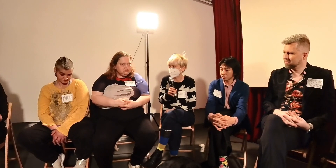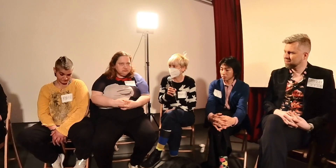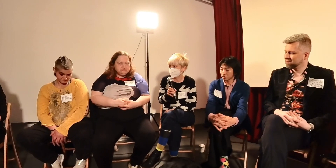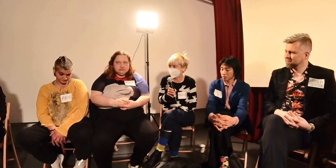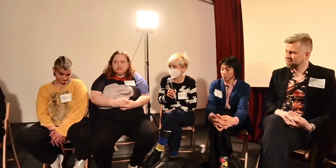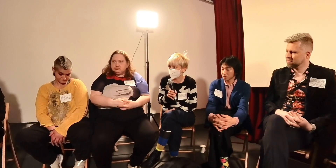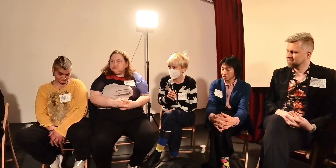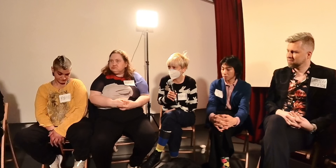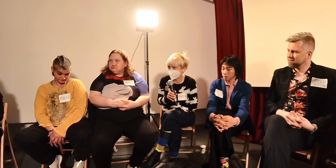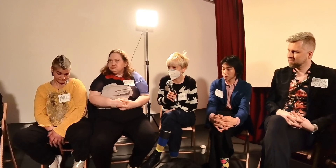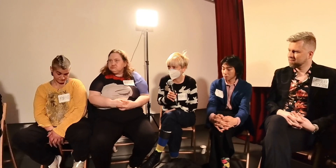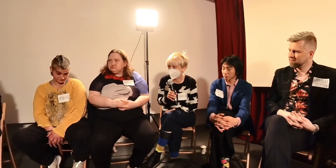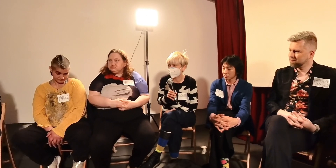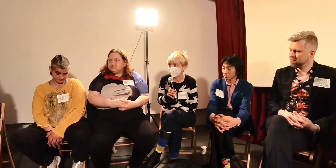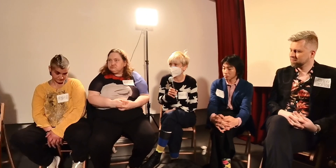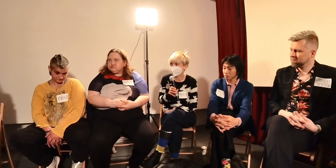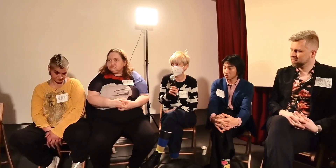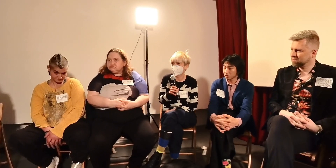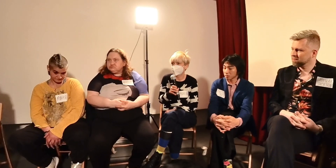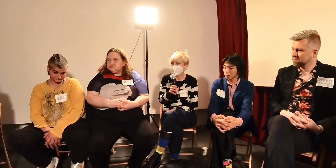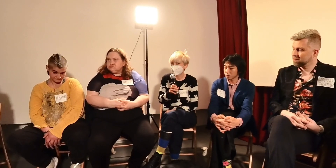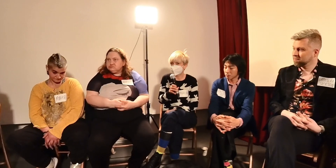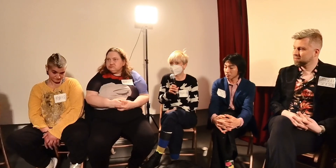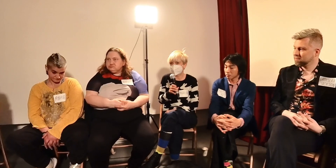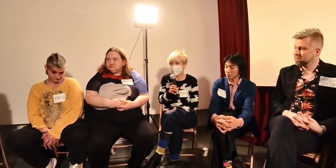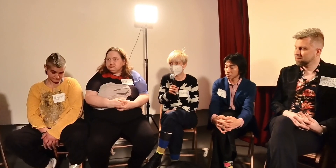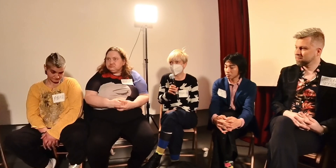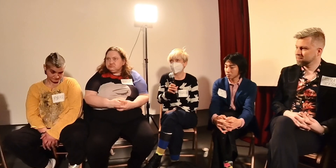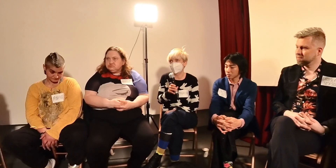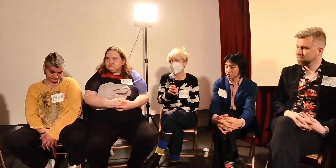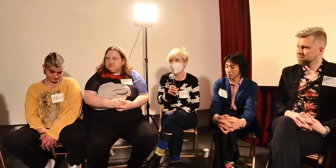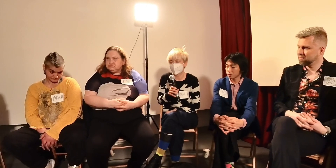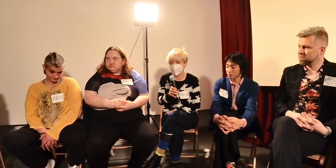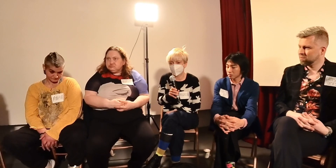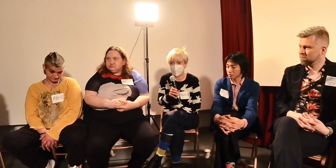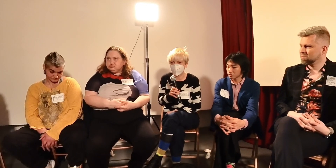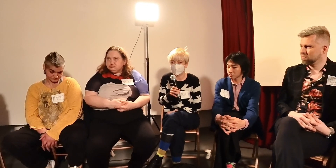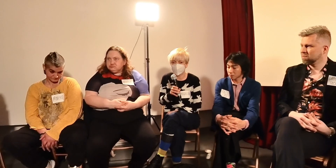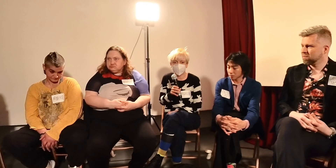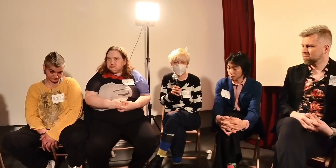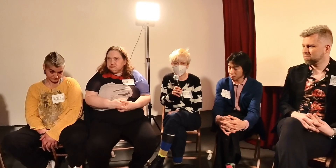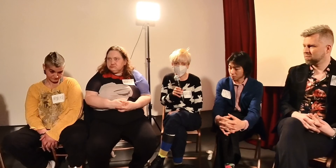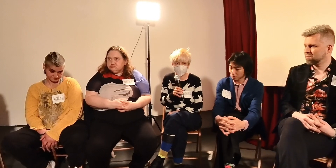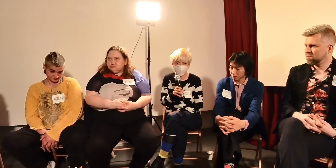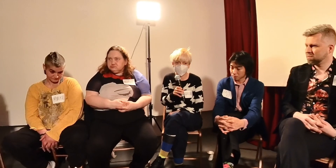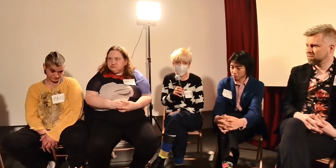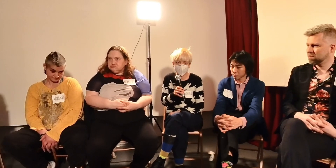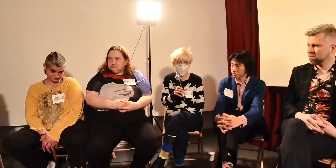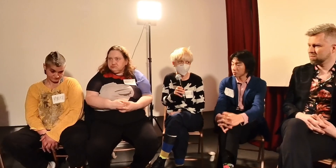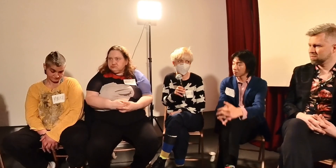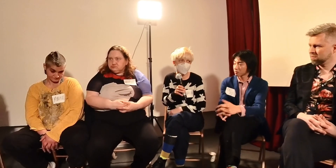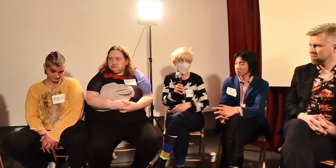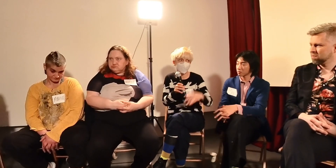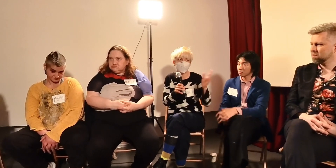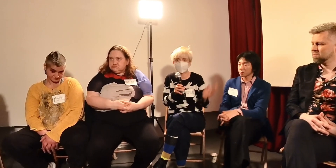jsme se poznali a kamarádili se. Takže ten projekt nevznikal s tím, že já poznám